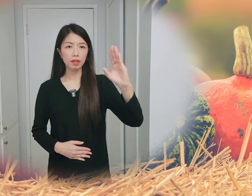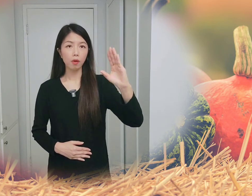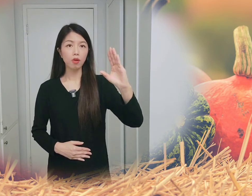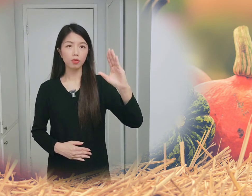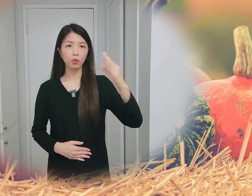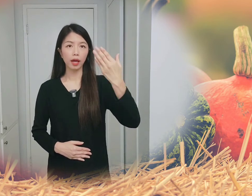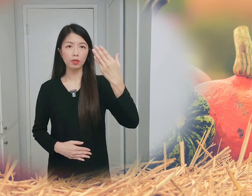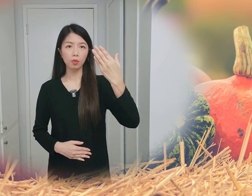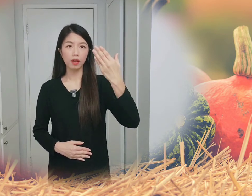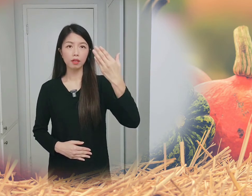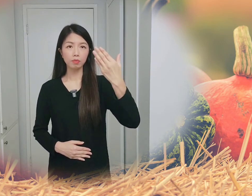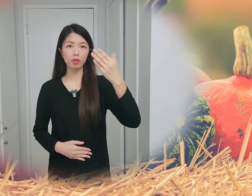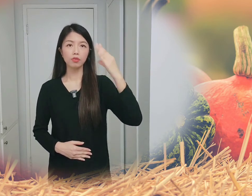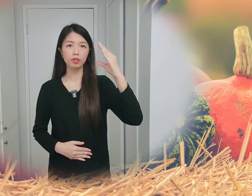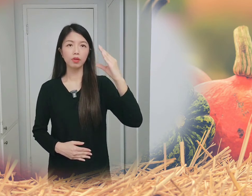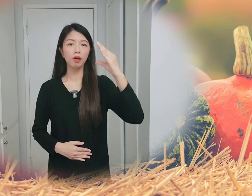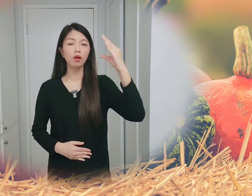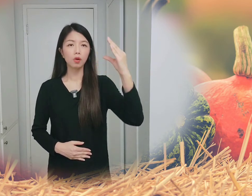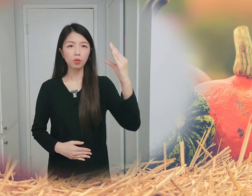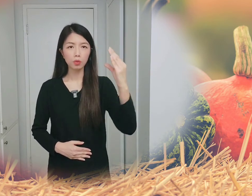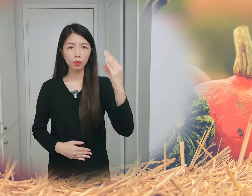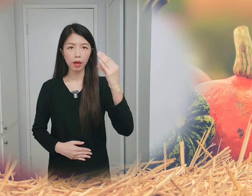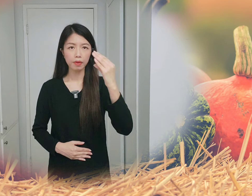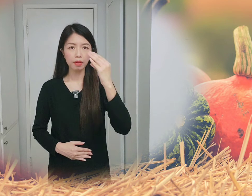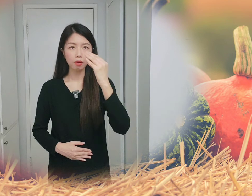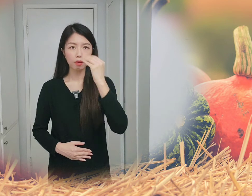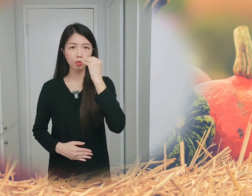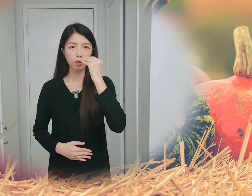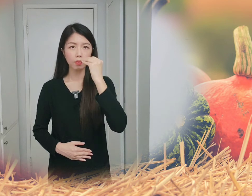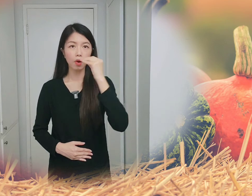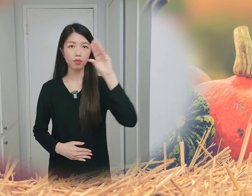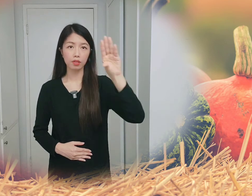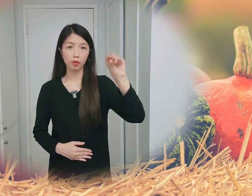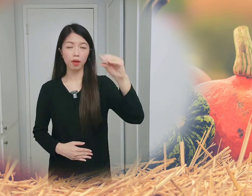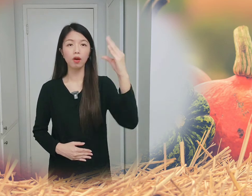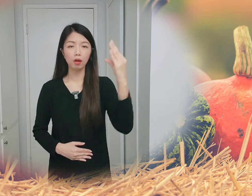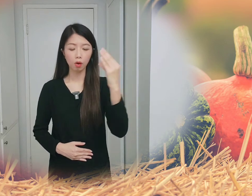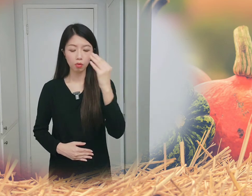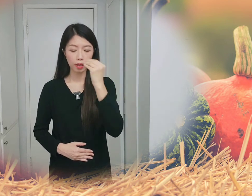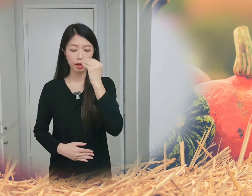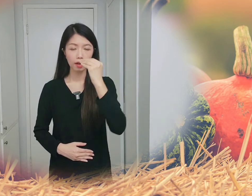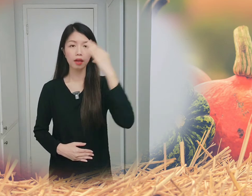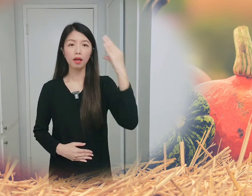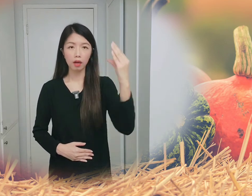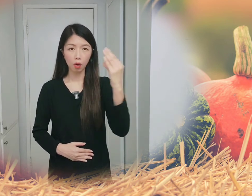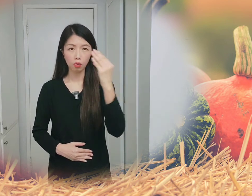엄지를 살짝 벌려주시고 다른 손가락은 붙여주시고요. 코 쪽으로 가면서 손을 이렇게 모아주시는 거예요.